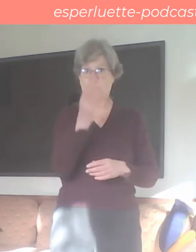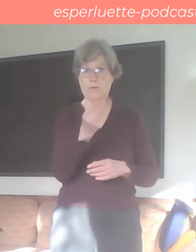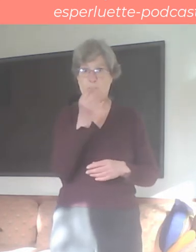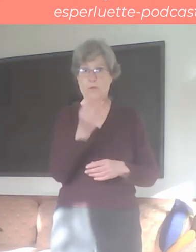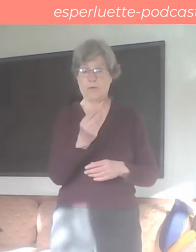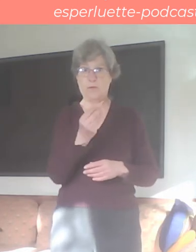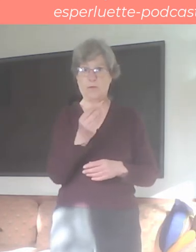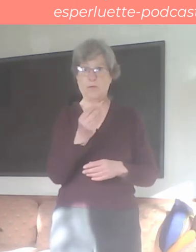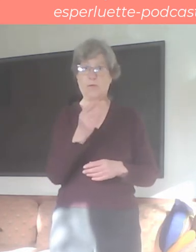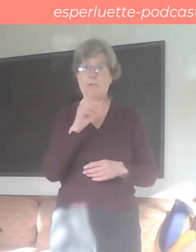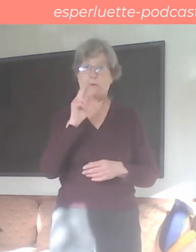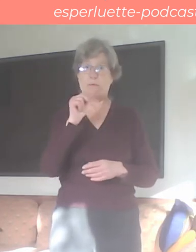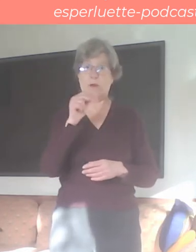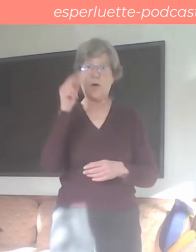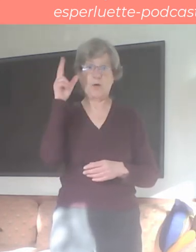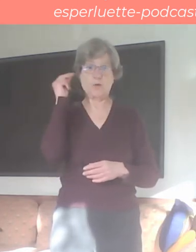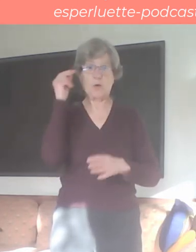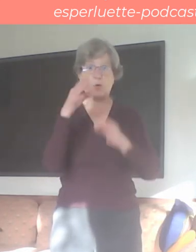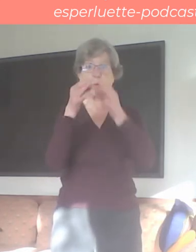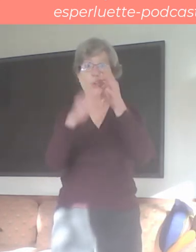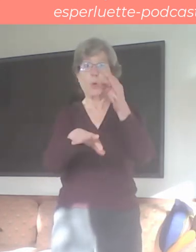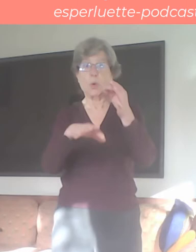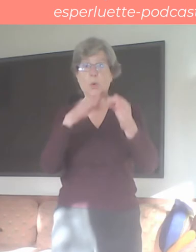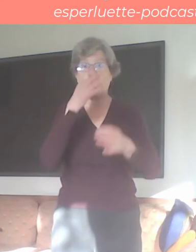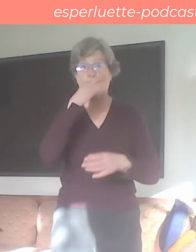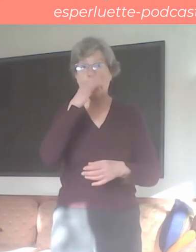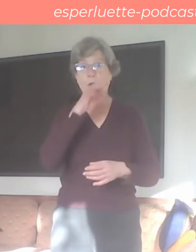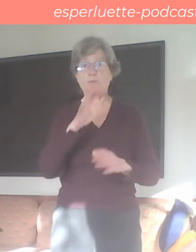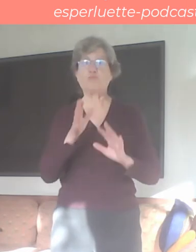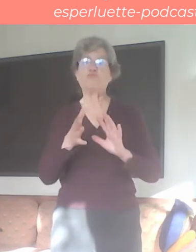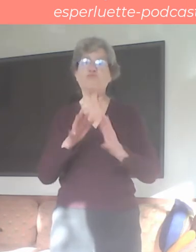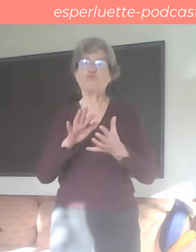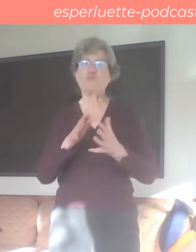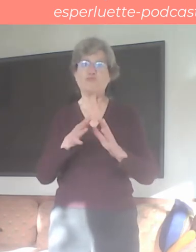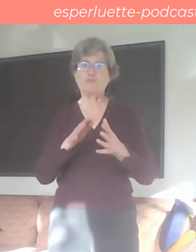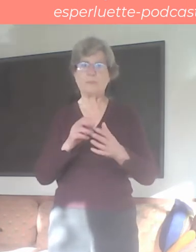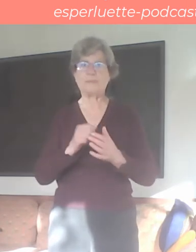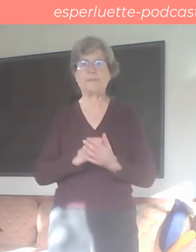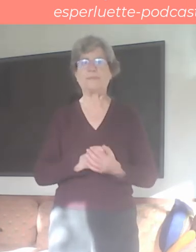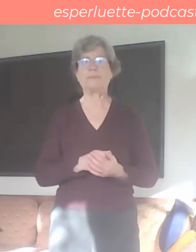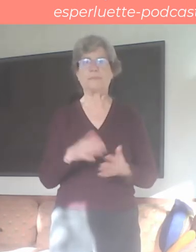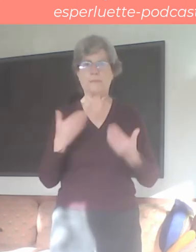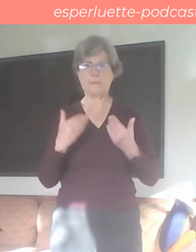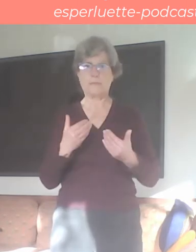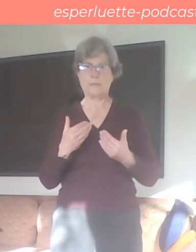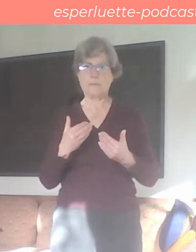il faut être très honnête, il y a des équipes implanteuses, c'est comme ça qu'on dit, qui